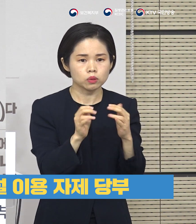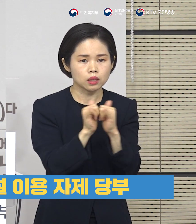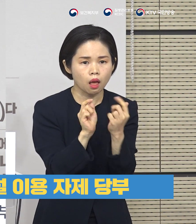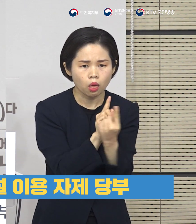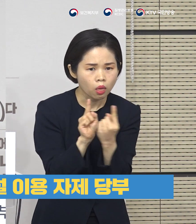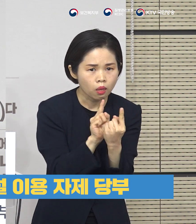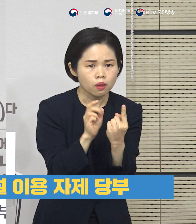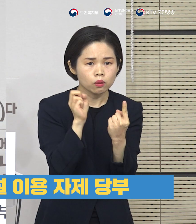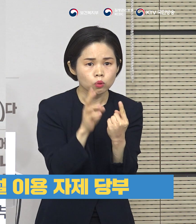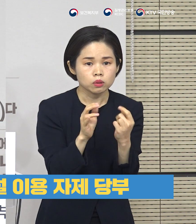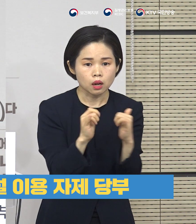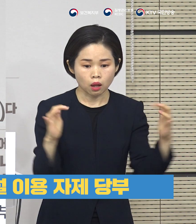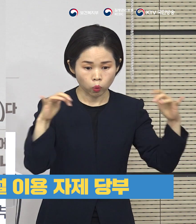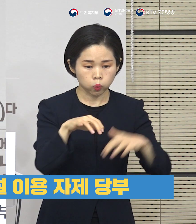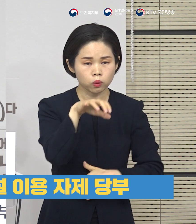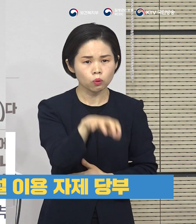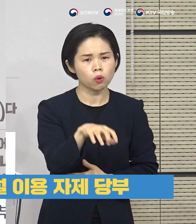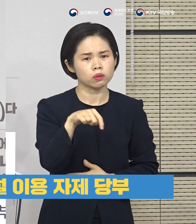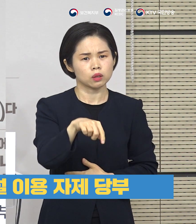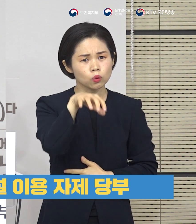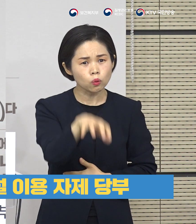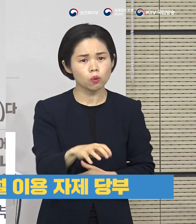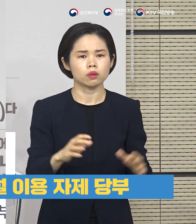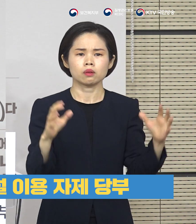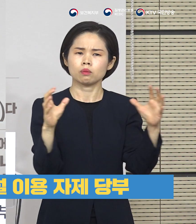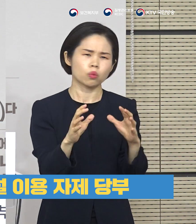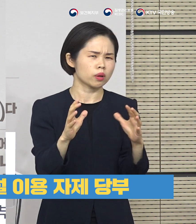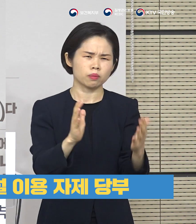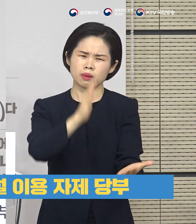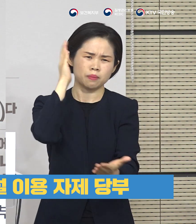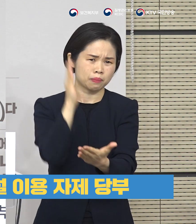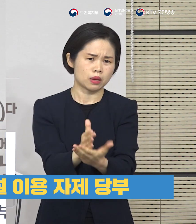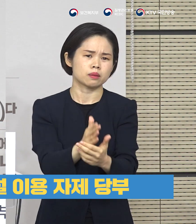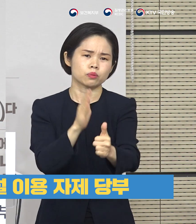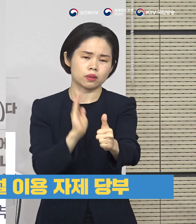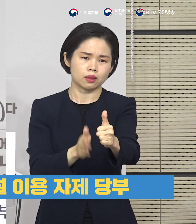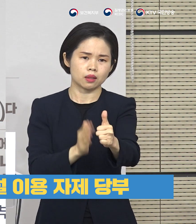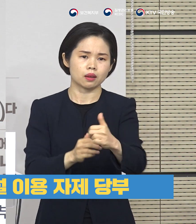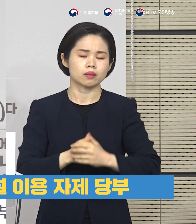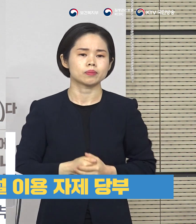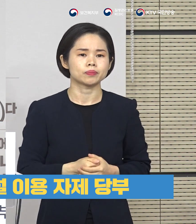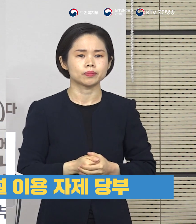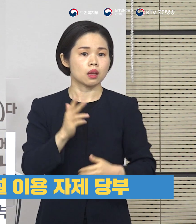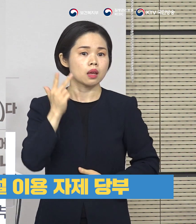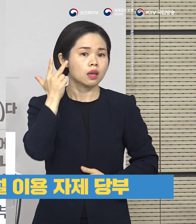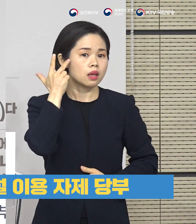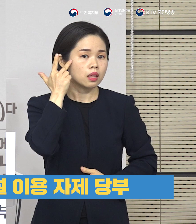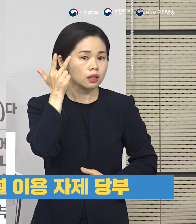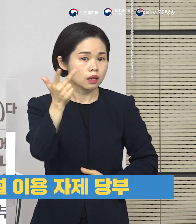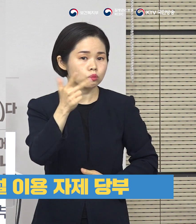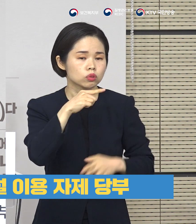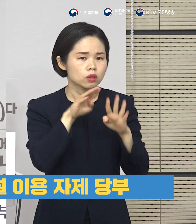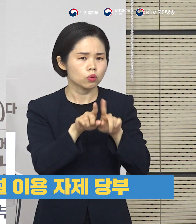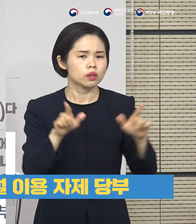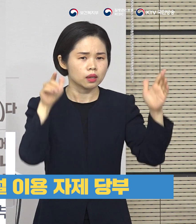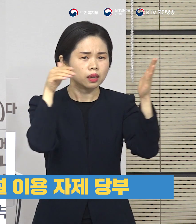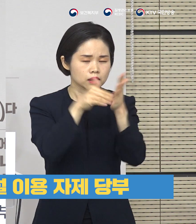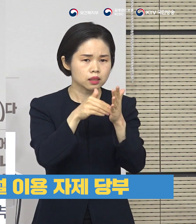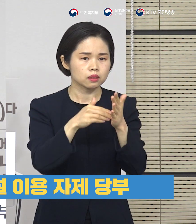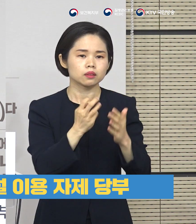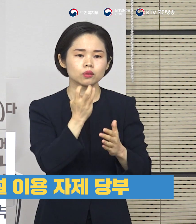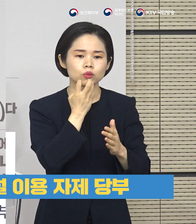가능성이 높은 음식점, PC방, 학원 등의 이용을 자제해 주실 것을 요청드립니다. 다음